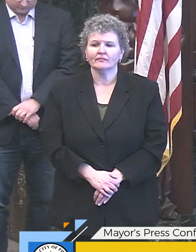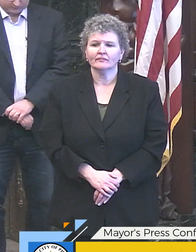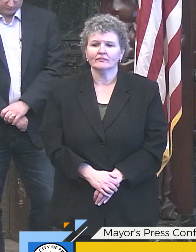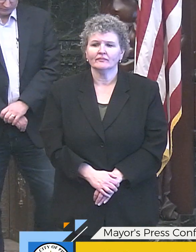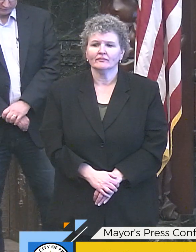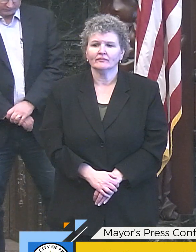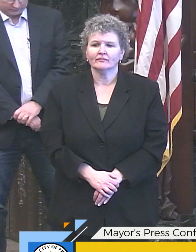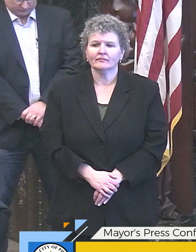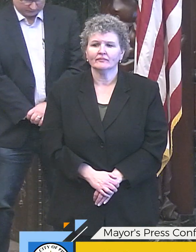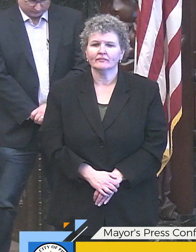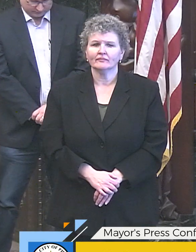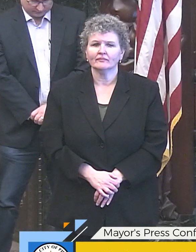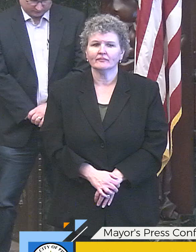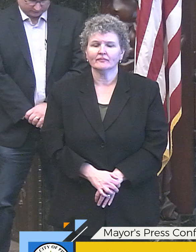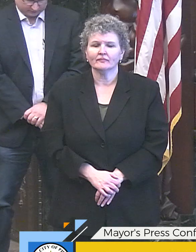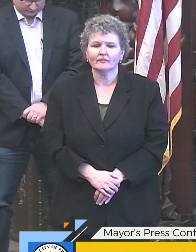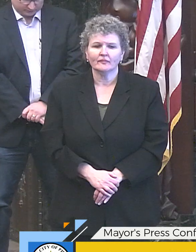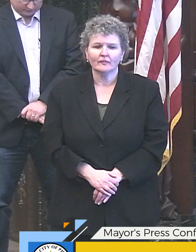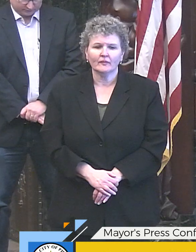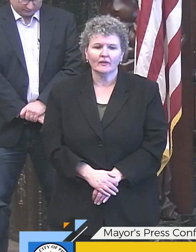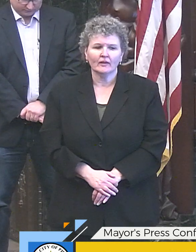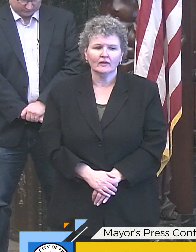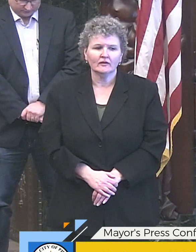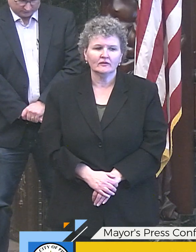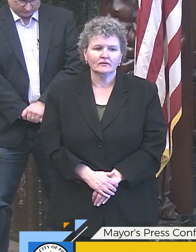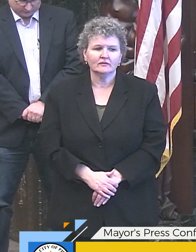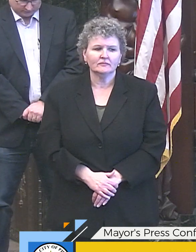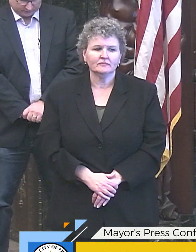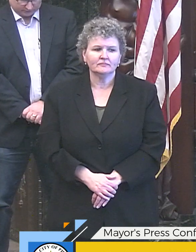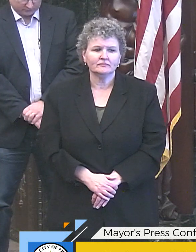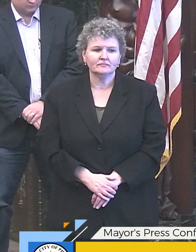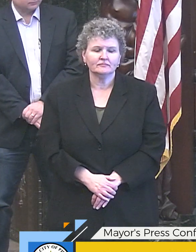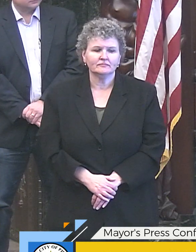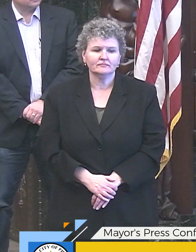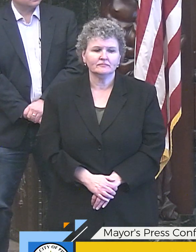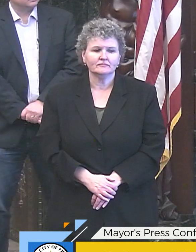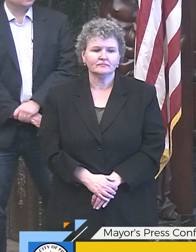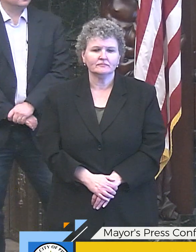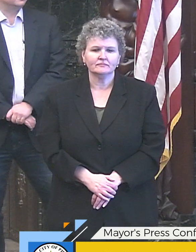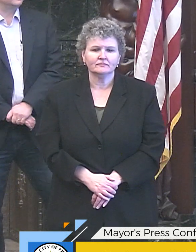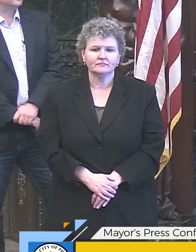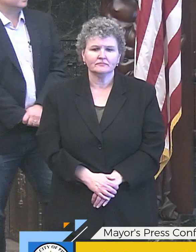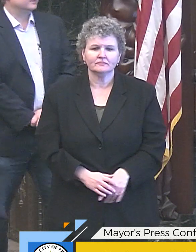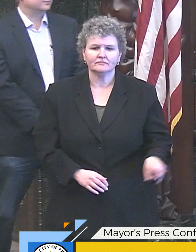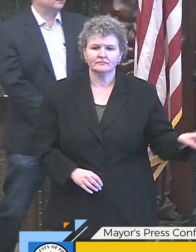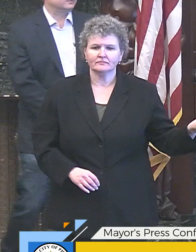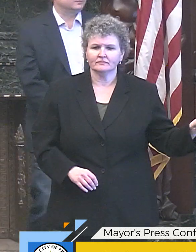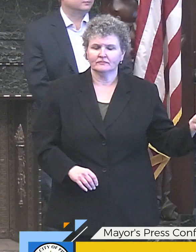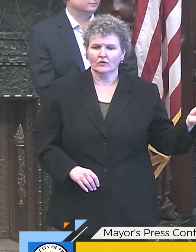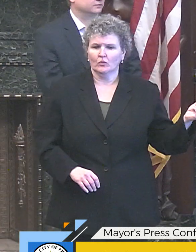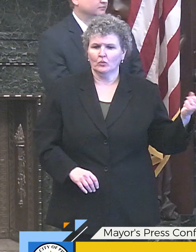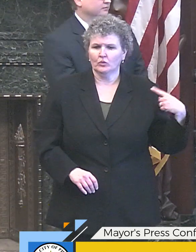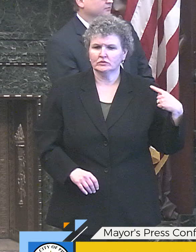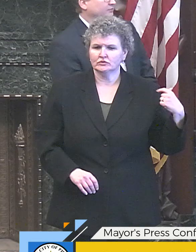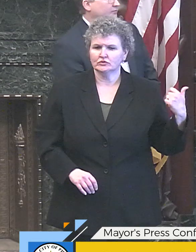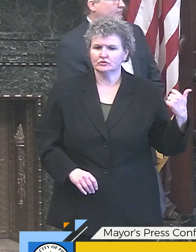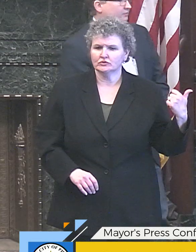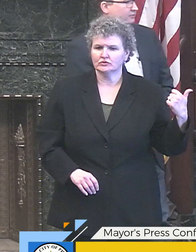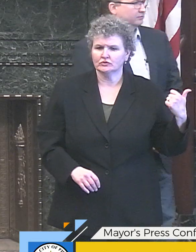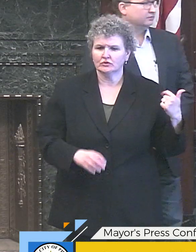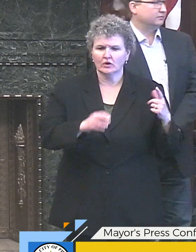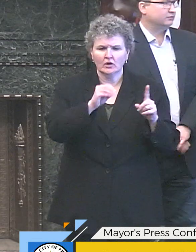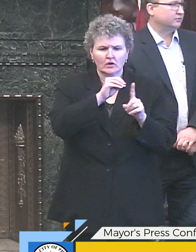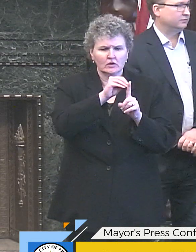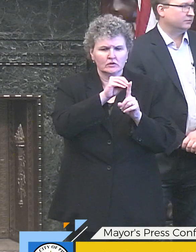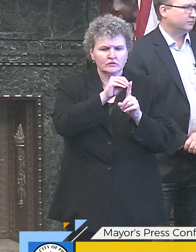supermercado y tener ciertas necesidades. Bien, un momento. Given the exposure of people and the increase